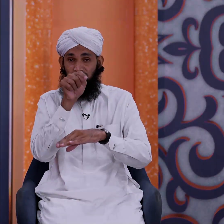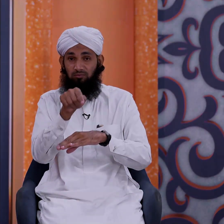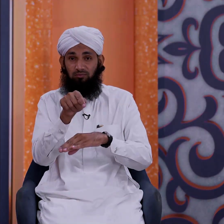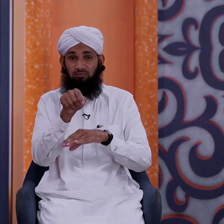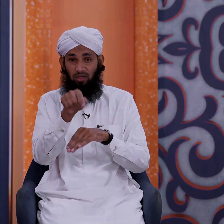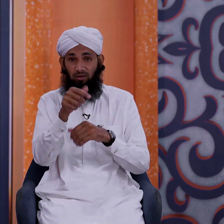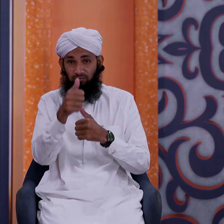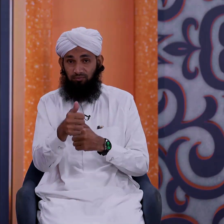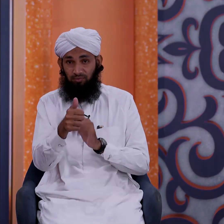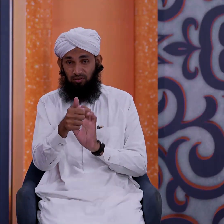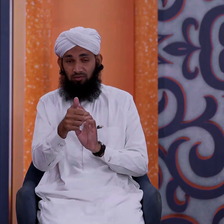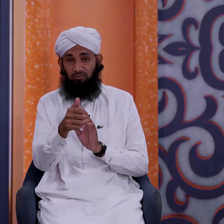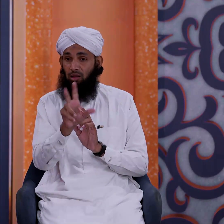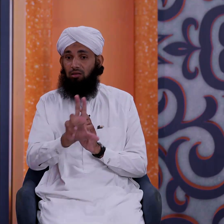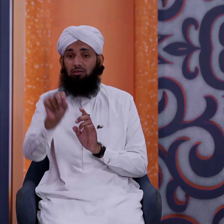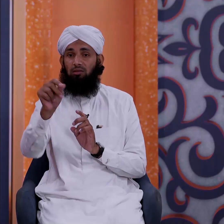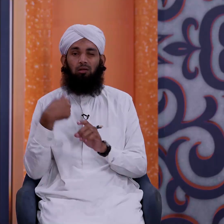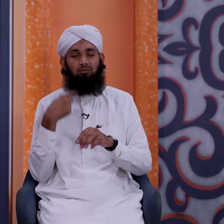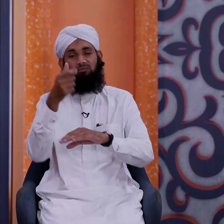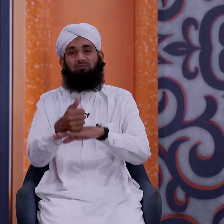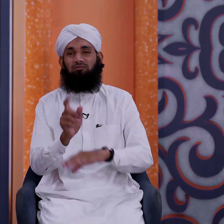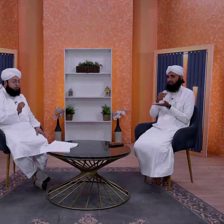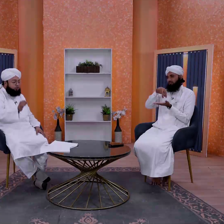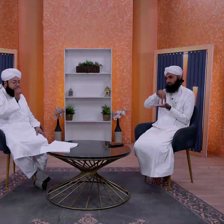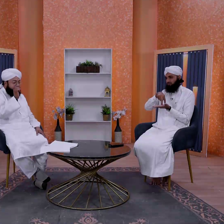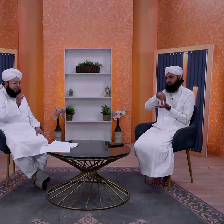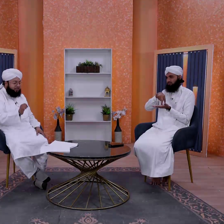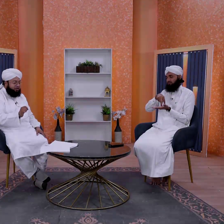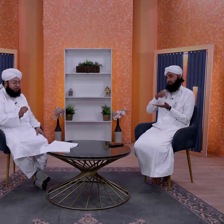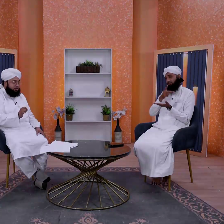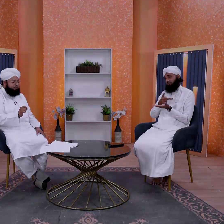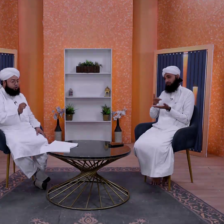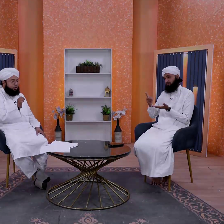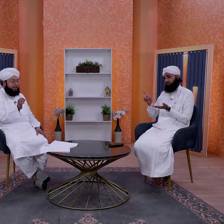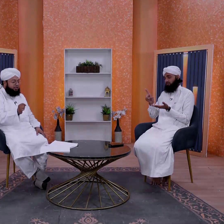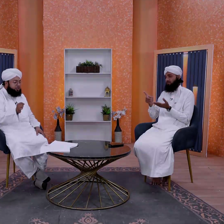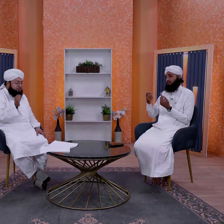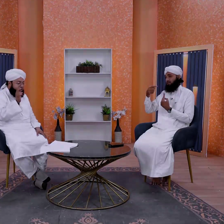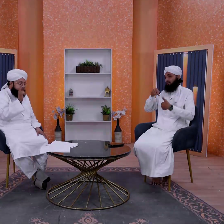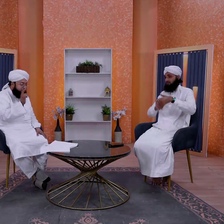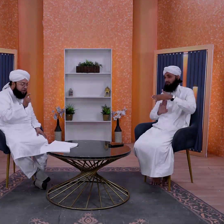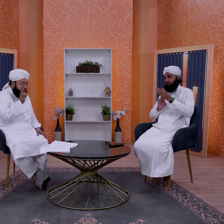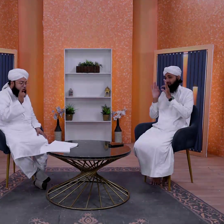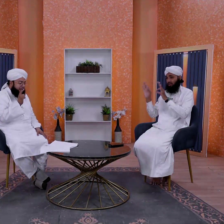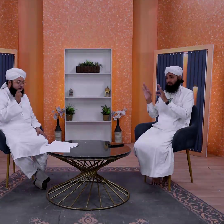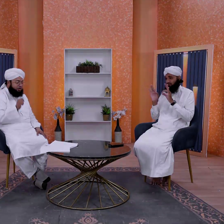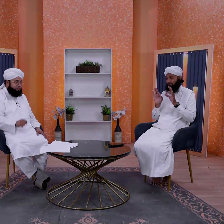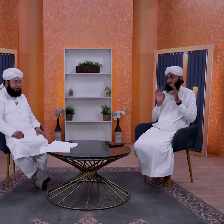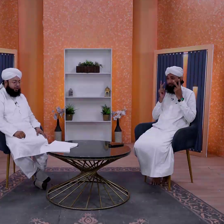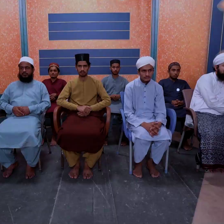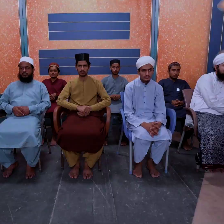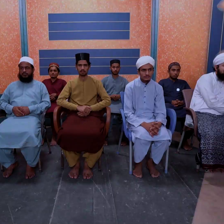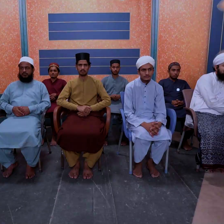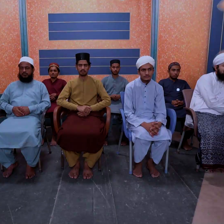غیر موجودگی میں بھی نہ بیٹھے. کوشش کریں اٹھتے بیٹھتے وقت بزرگان دین کی طرف پیٹ نہ ہونے